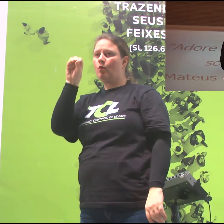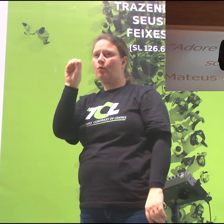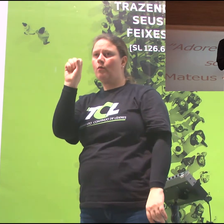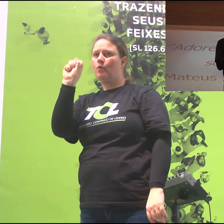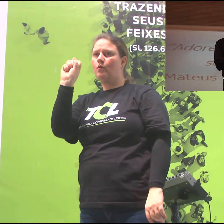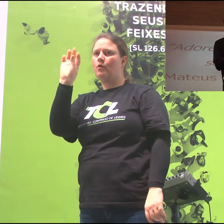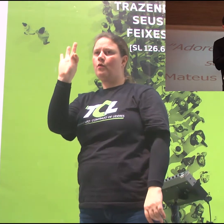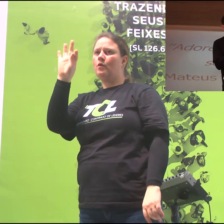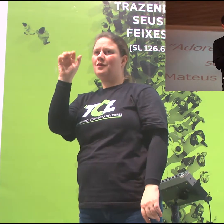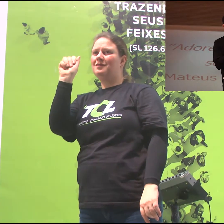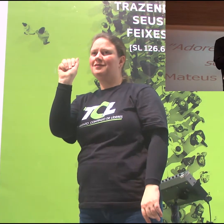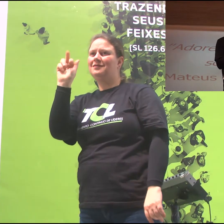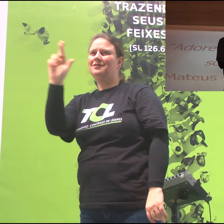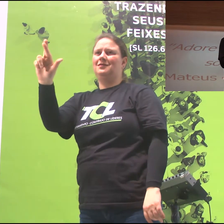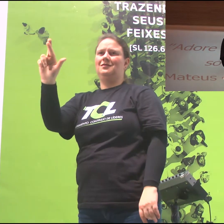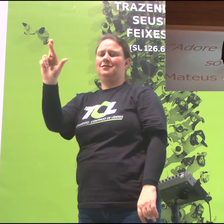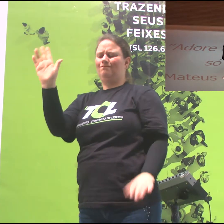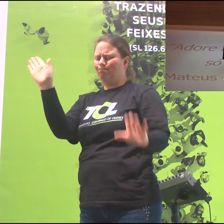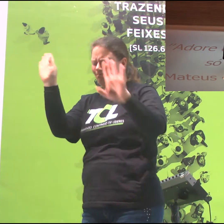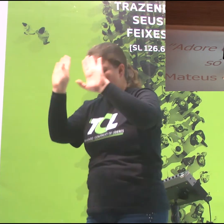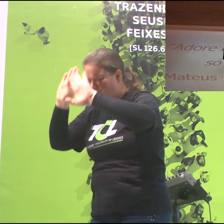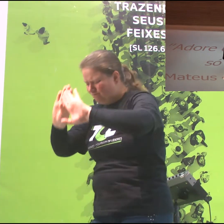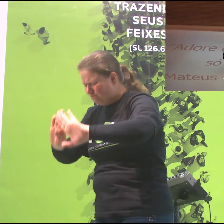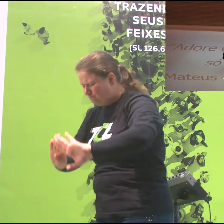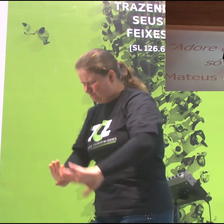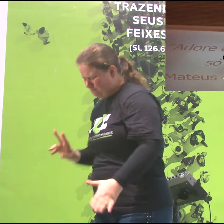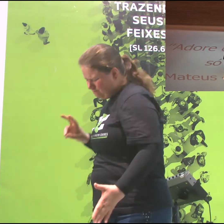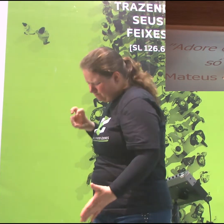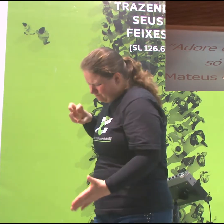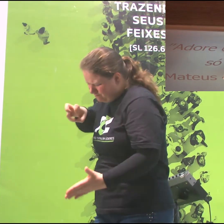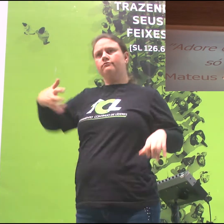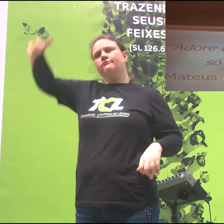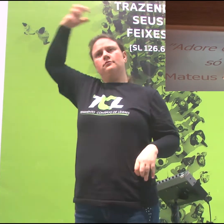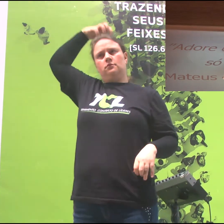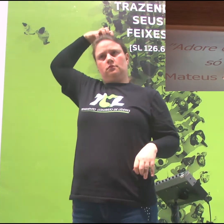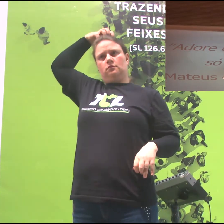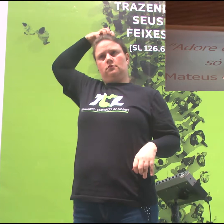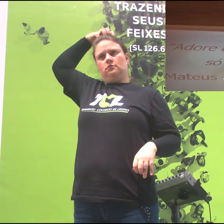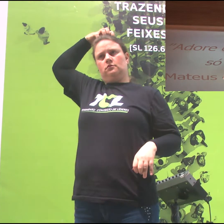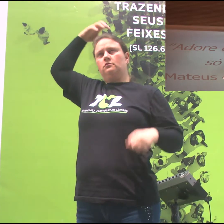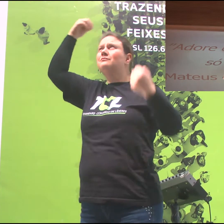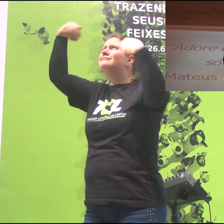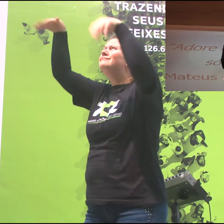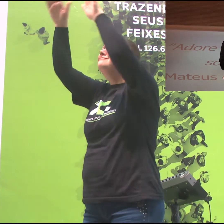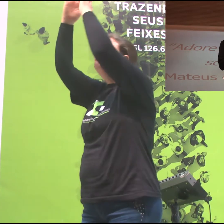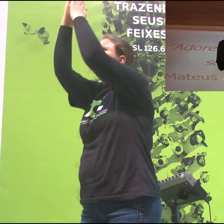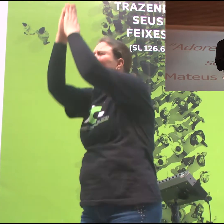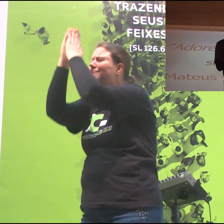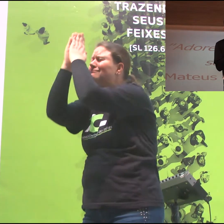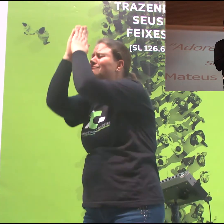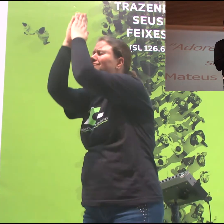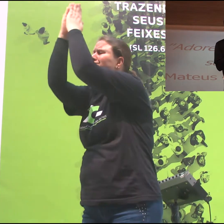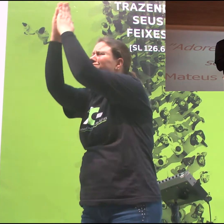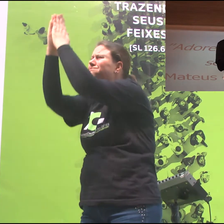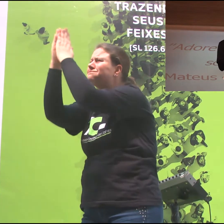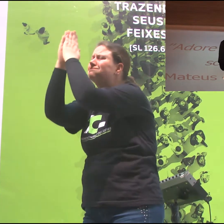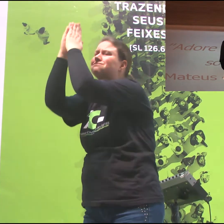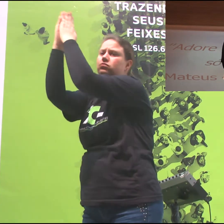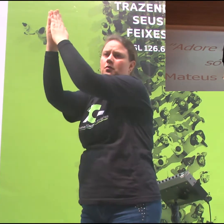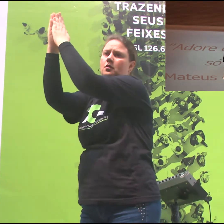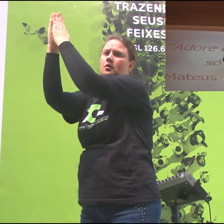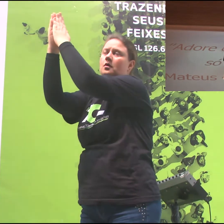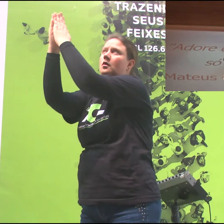um rei/divindade. Então, uma expressão usada para reverenciar pessoas e seres de